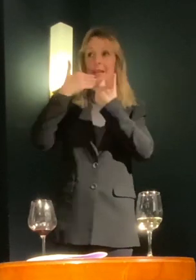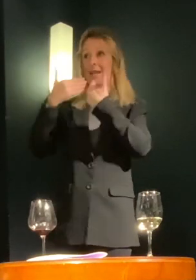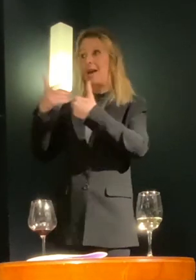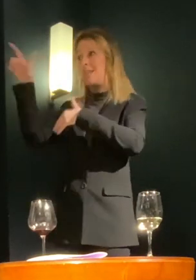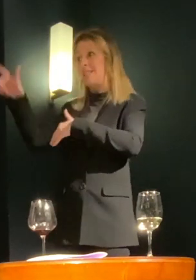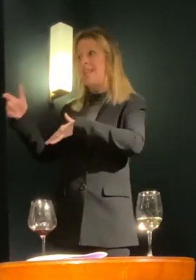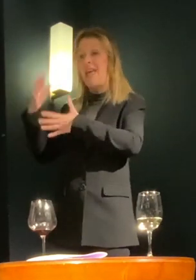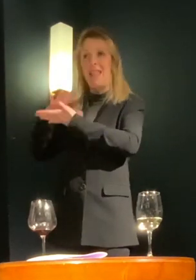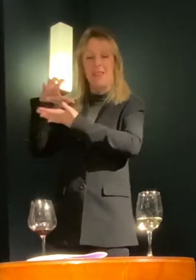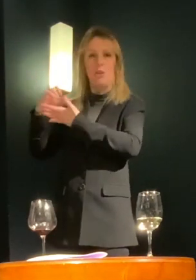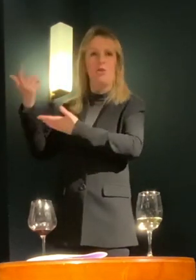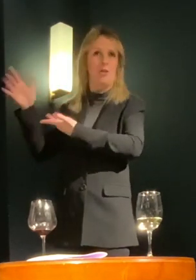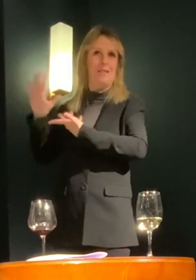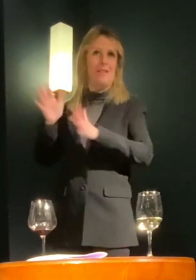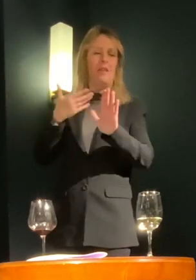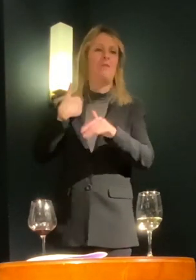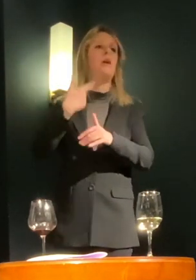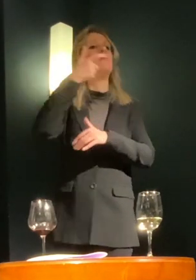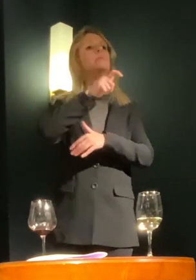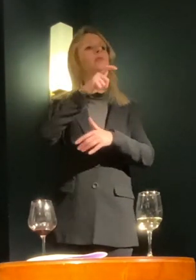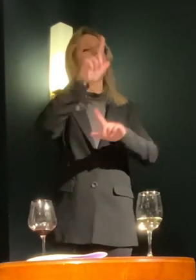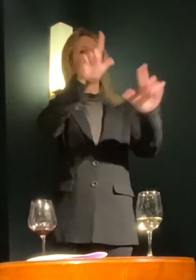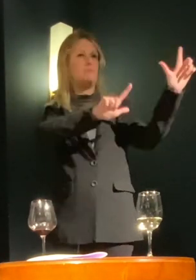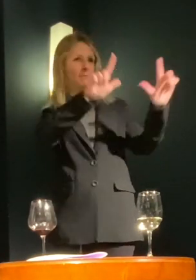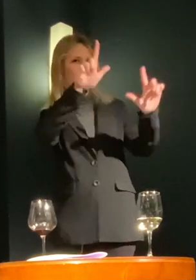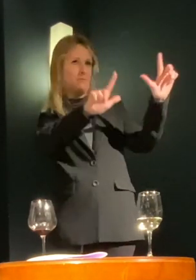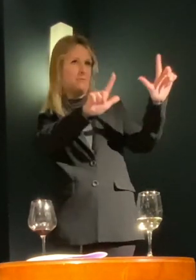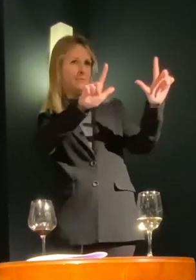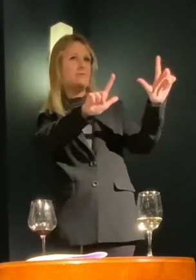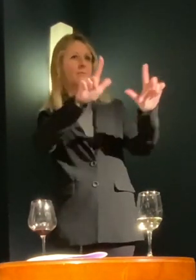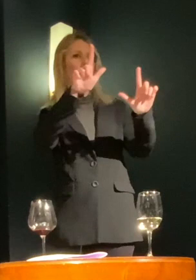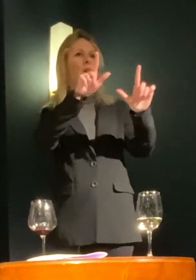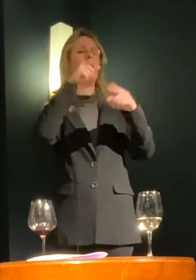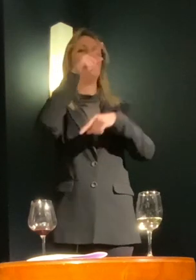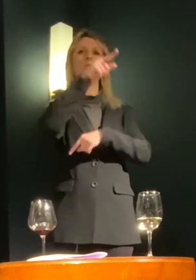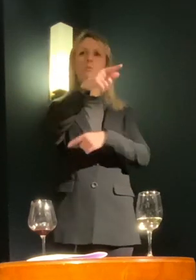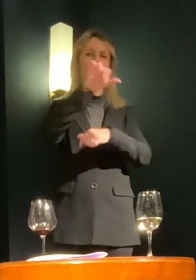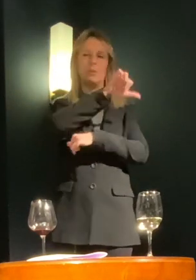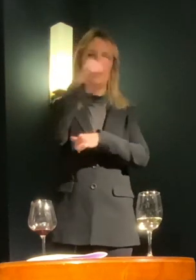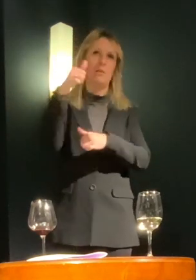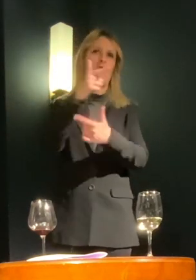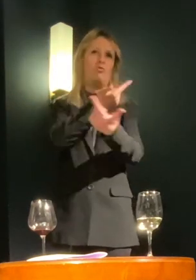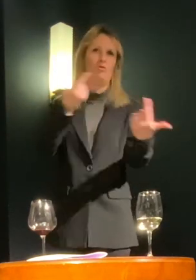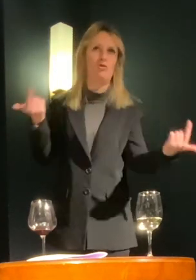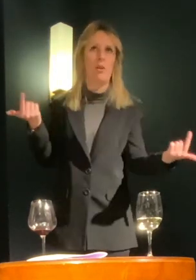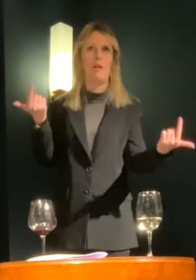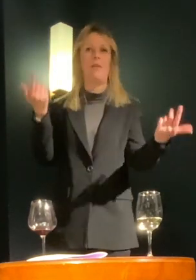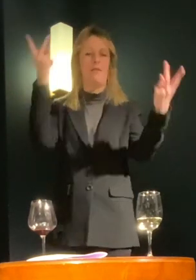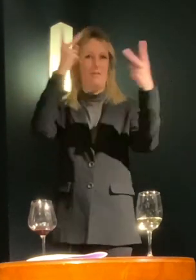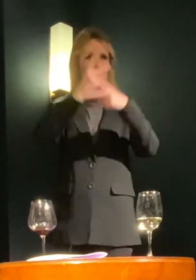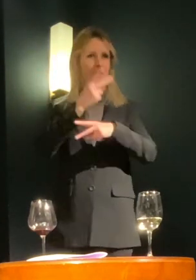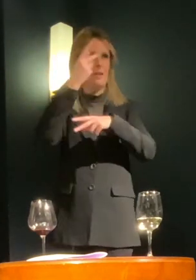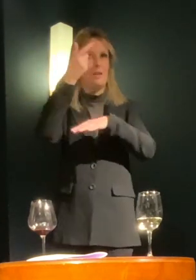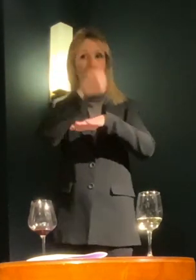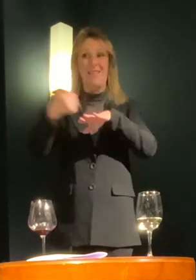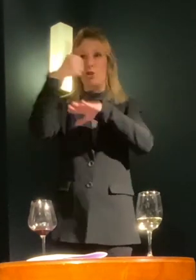completamente salvato, perché venendo dalla sceneggiatura tu intanto non hai, diciamo, non puoi veramente descrivere i personaggi,